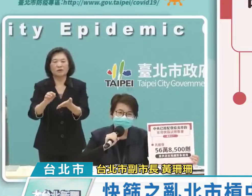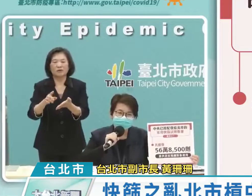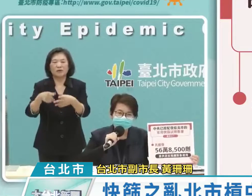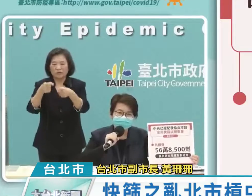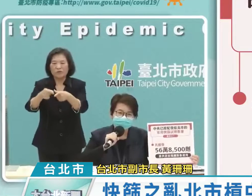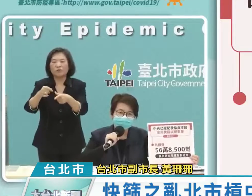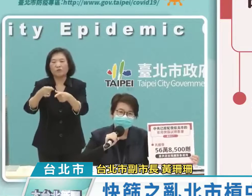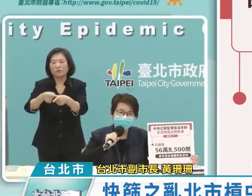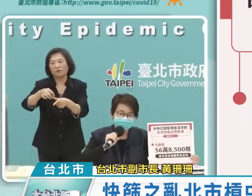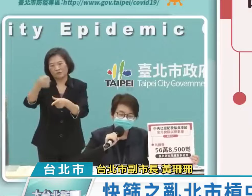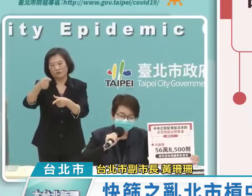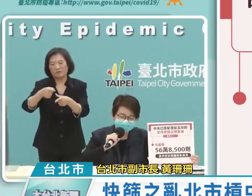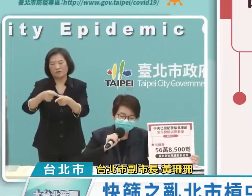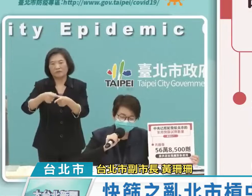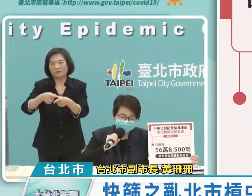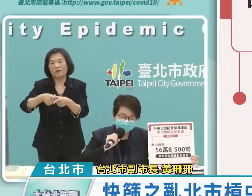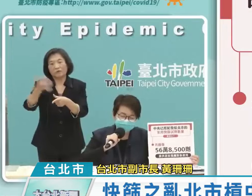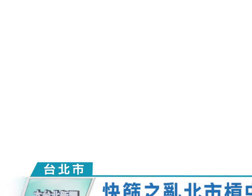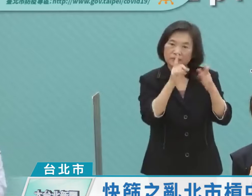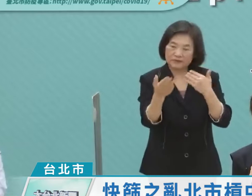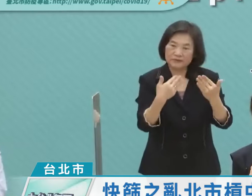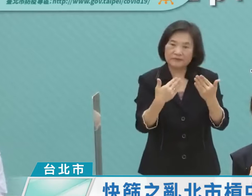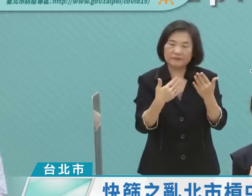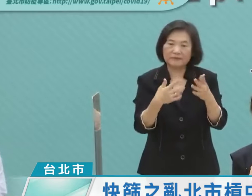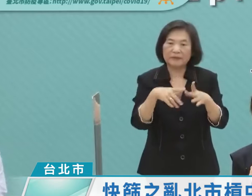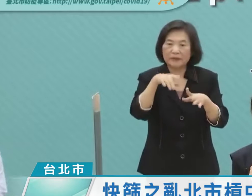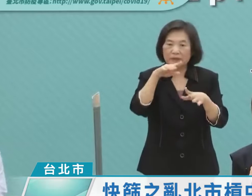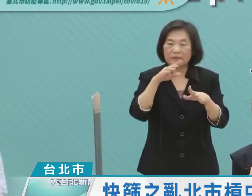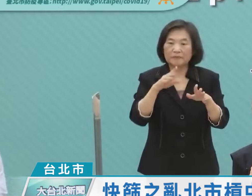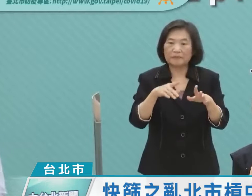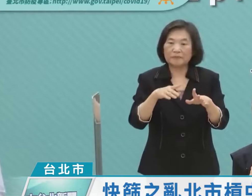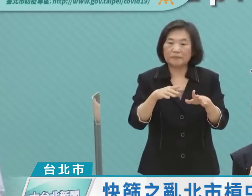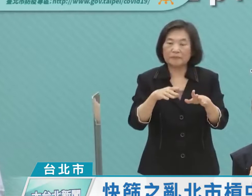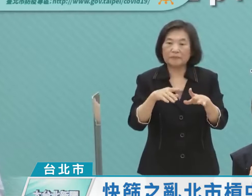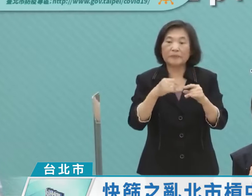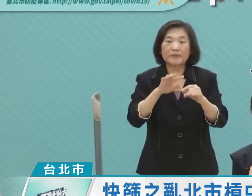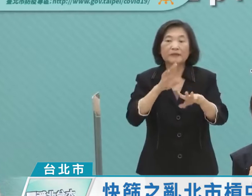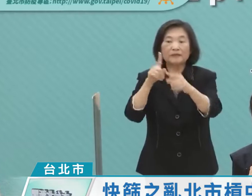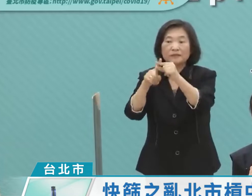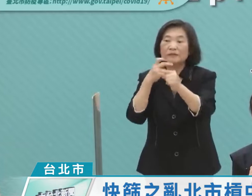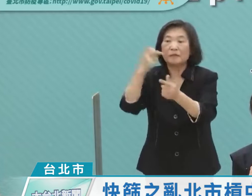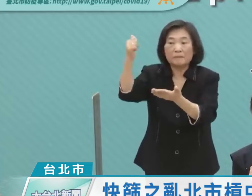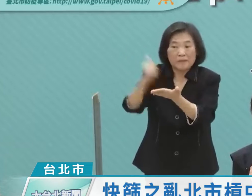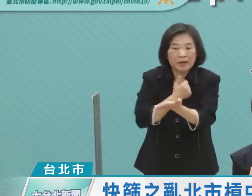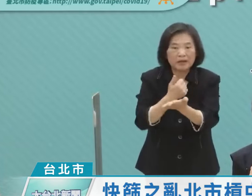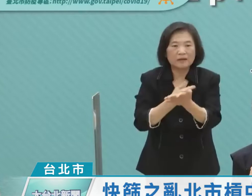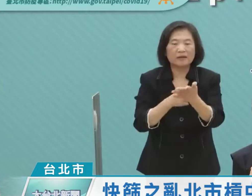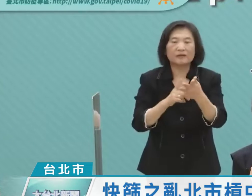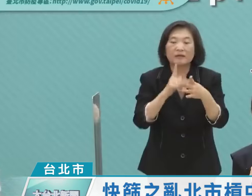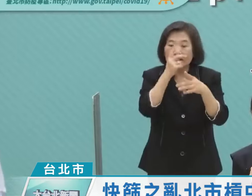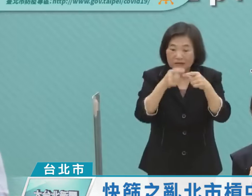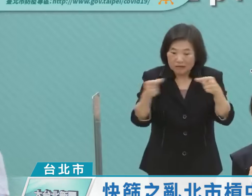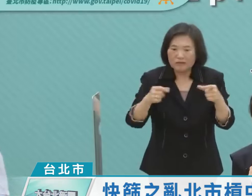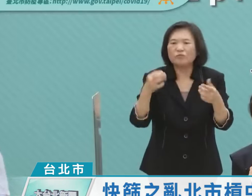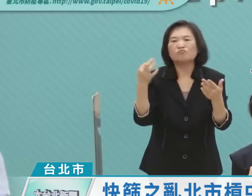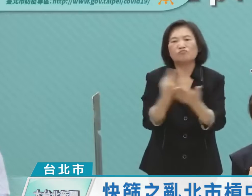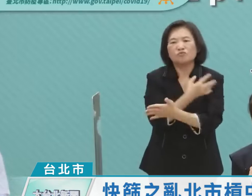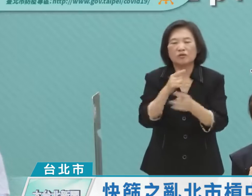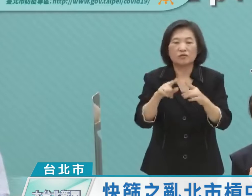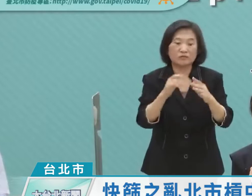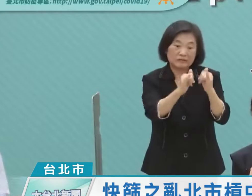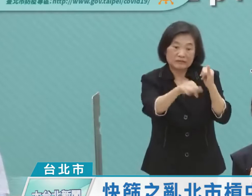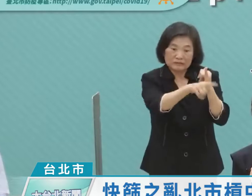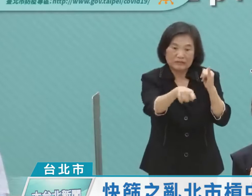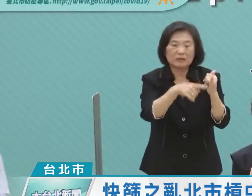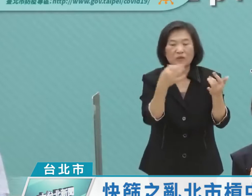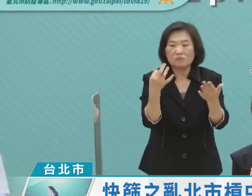对象是居家检疫、居家隔离的对象，并不是政府中央政府拨给我们的快筛剂不足，而是民间的